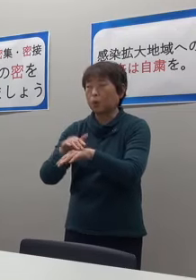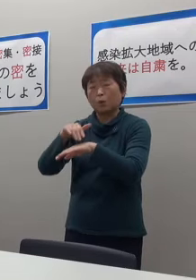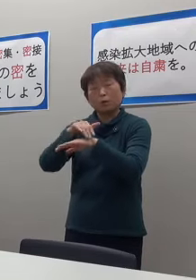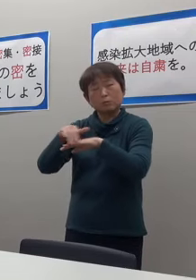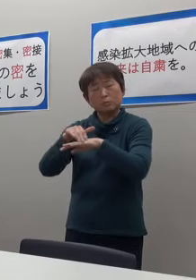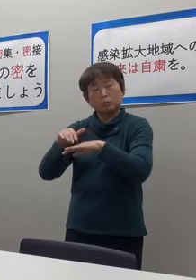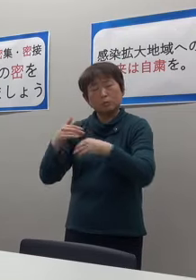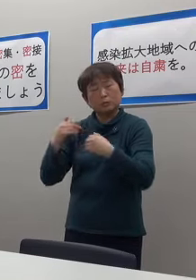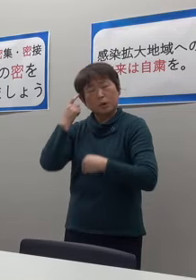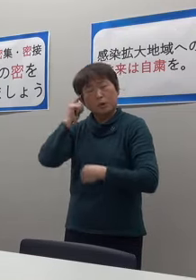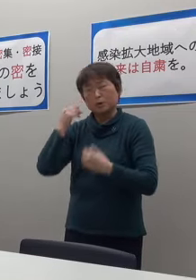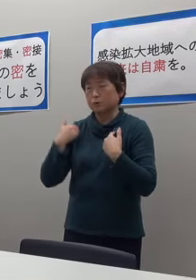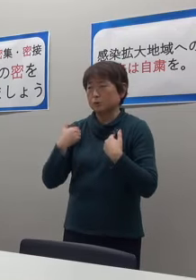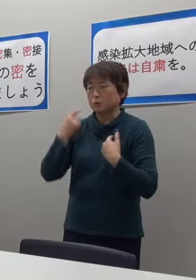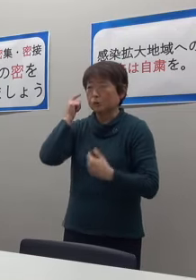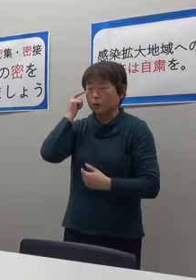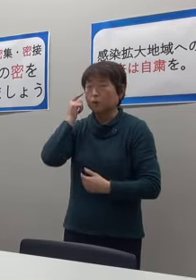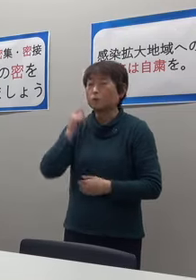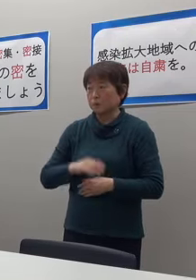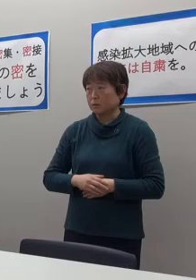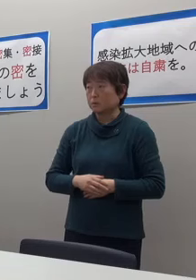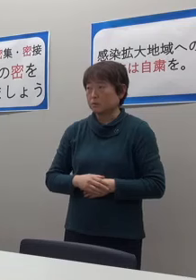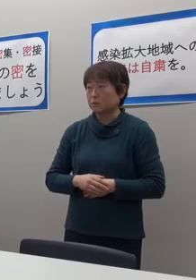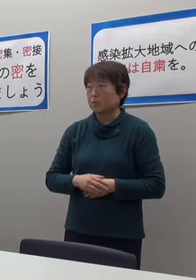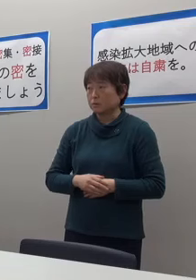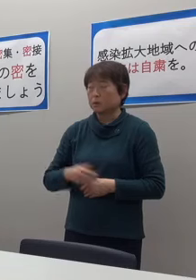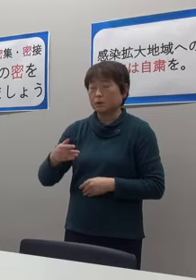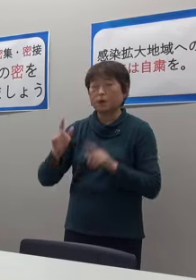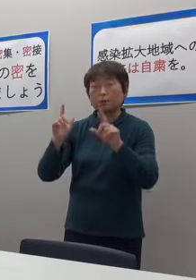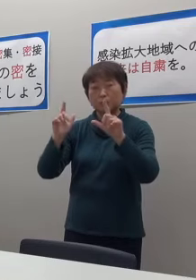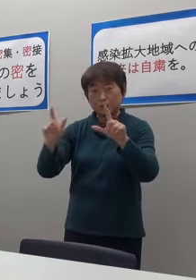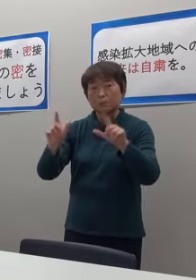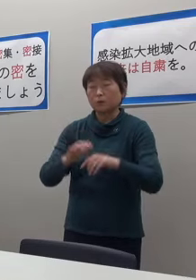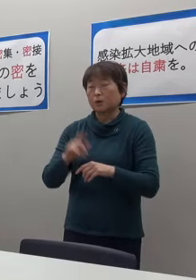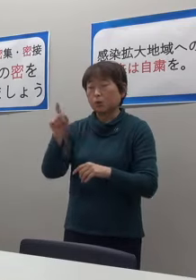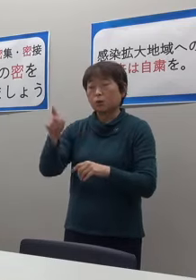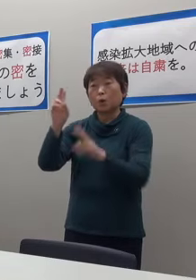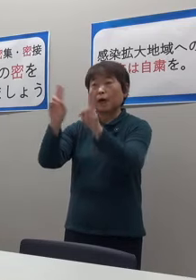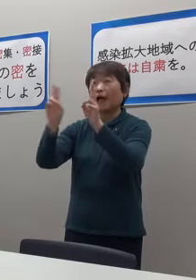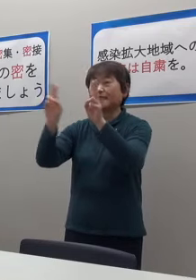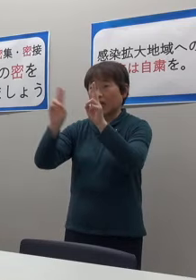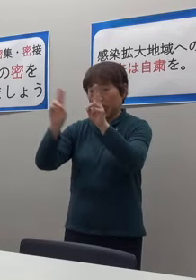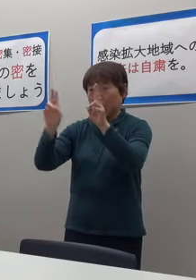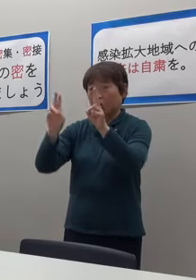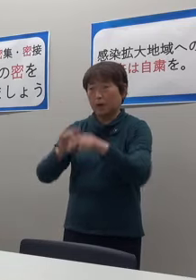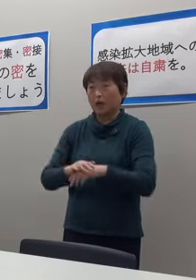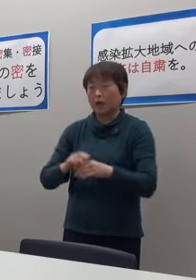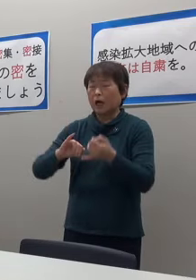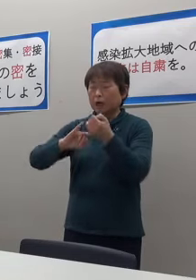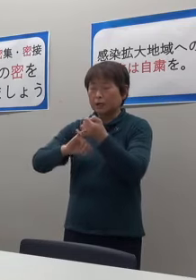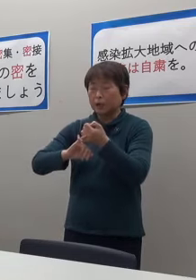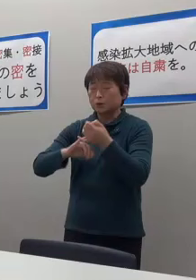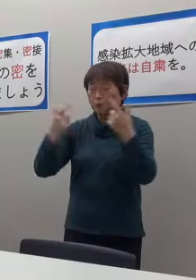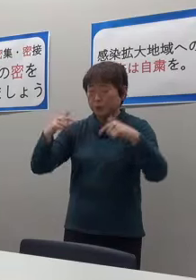ね、あの朝だったかと思うんですけども、あのやるようにっていうことをきちんとこう指示されていたりとかいうことで、